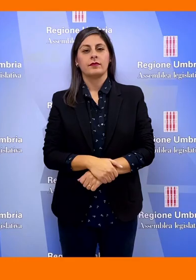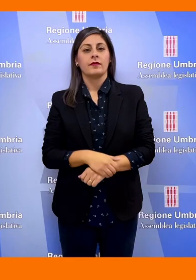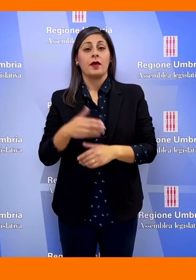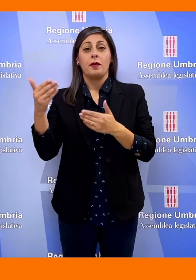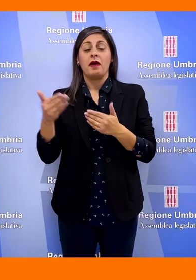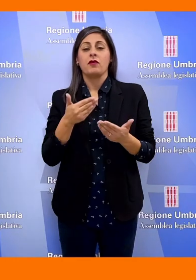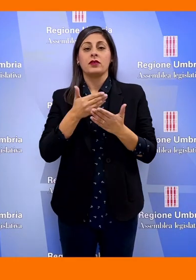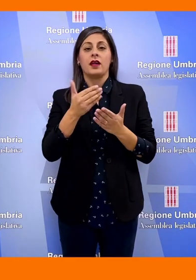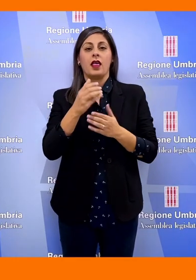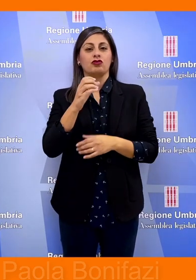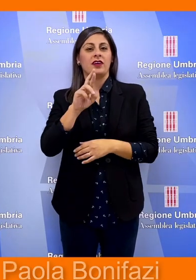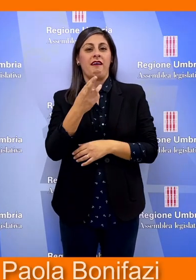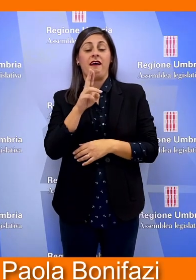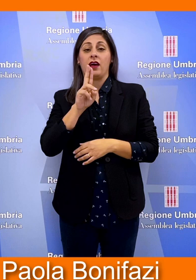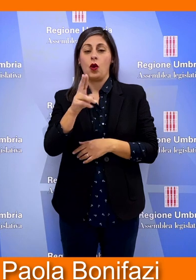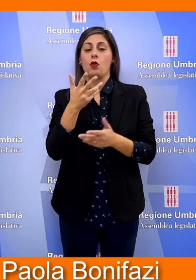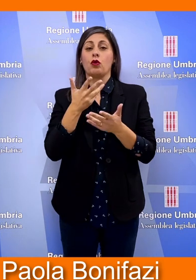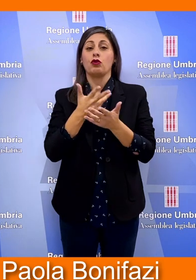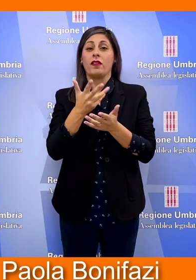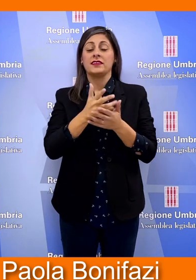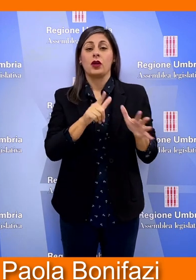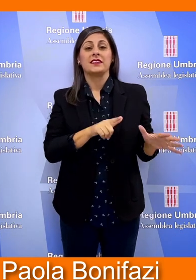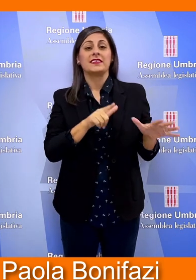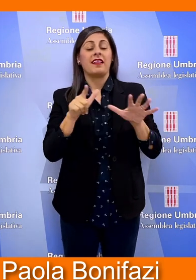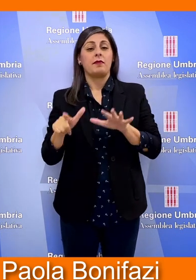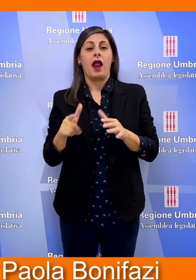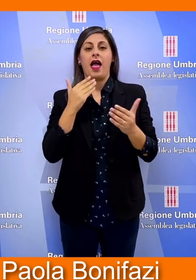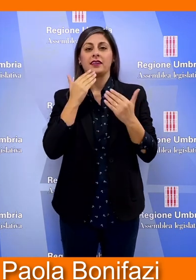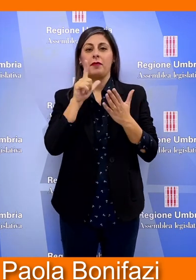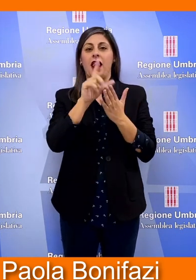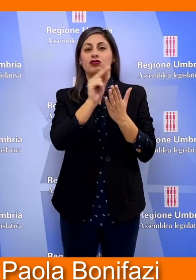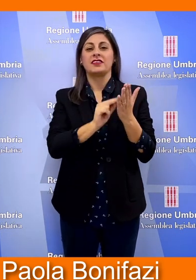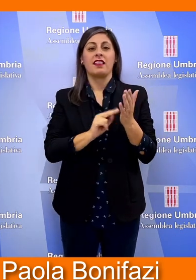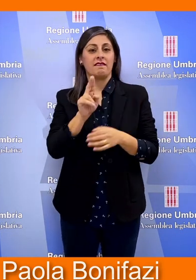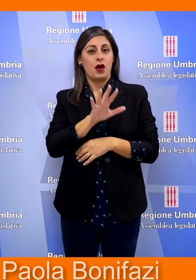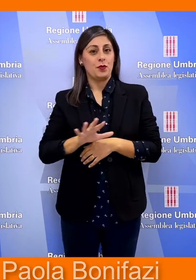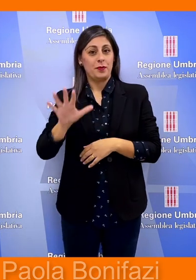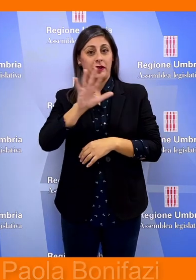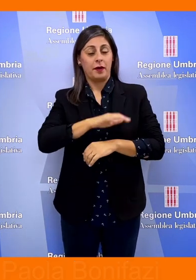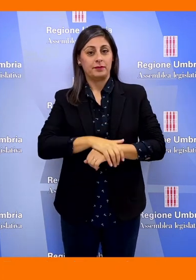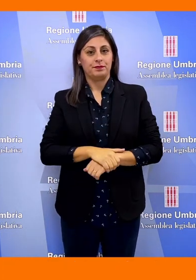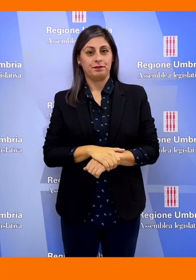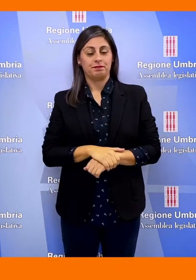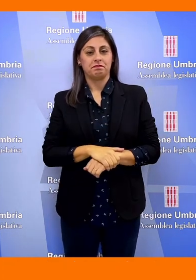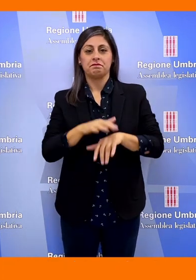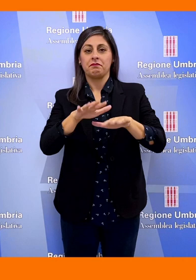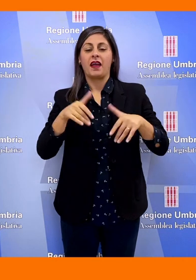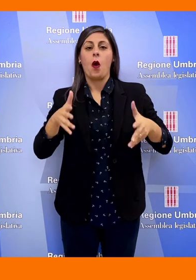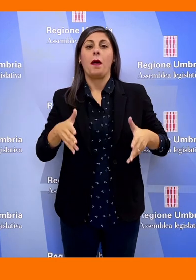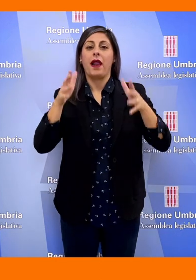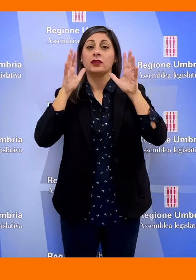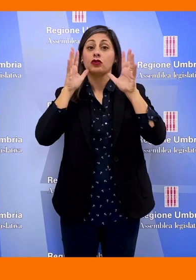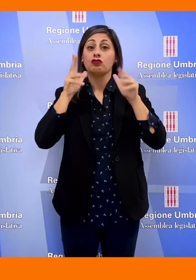Benvenuti a TeleCRU, notiziario settimanale dell'Assemblea Legislativa dell'Umbria. L'Aula di